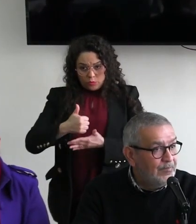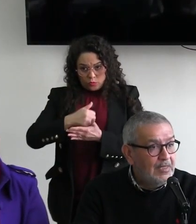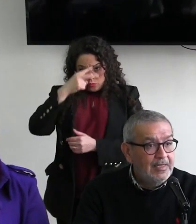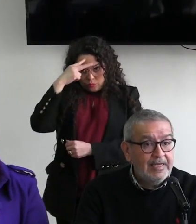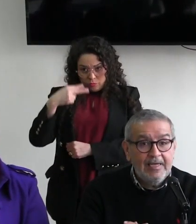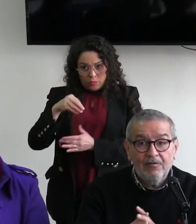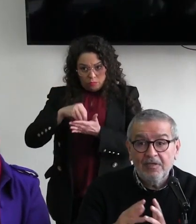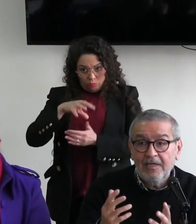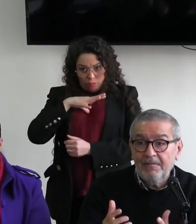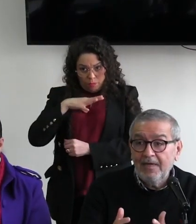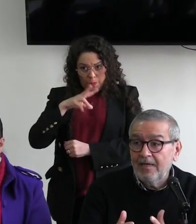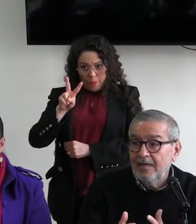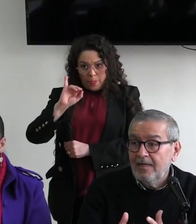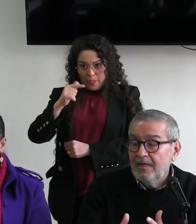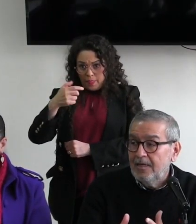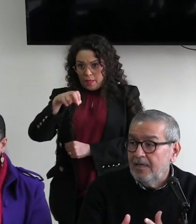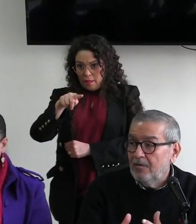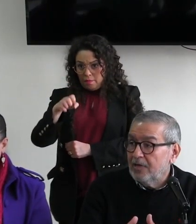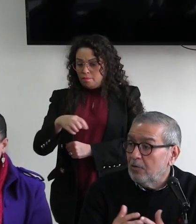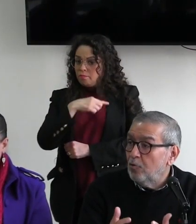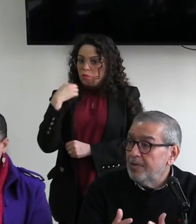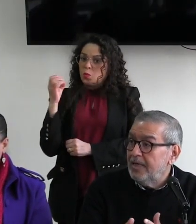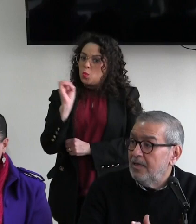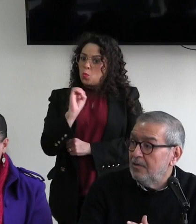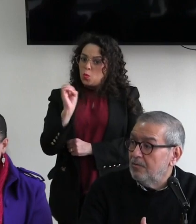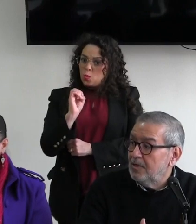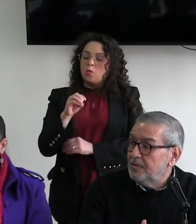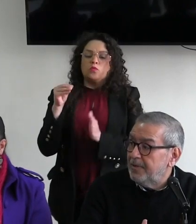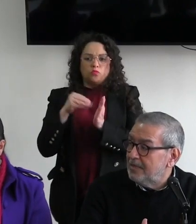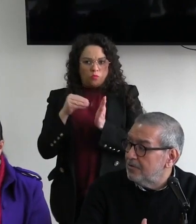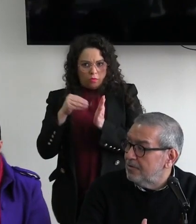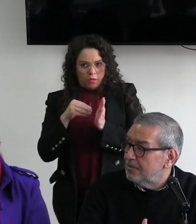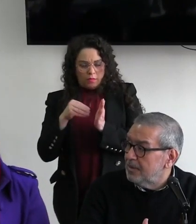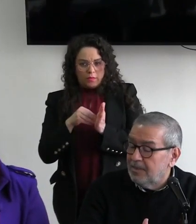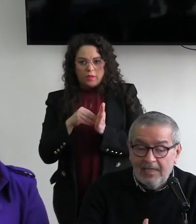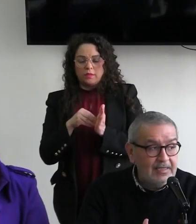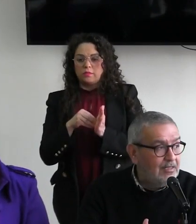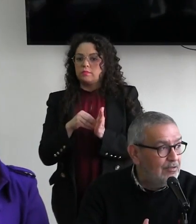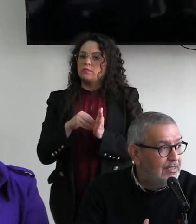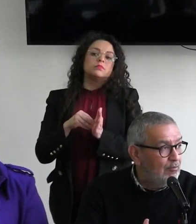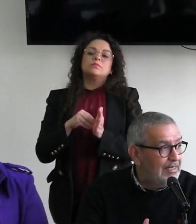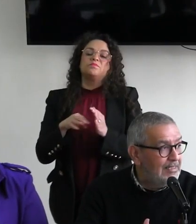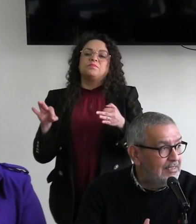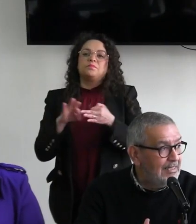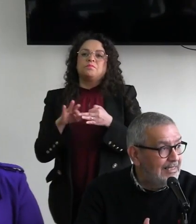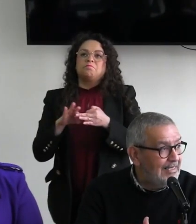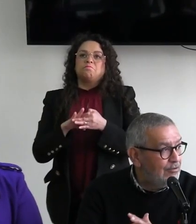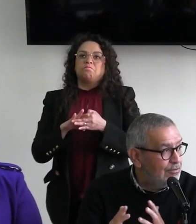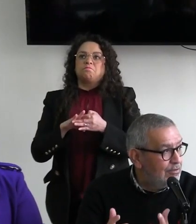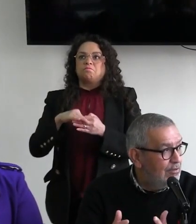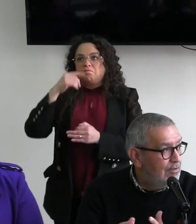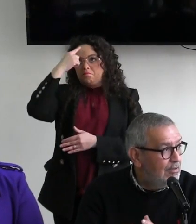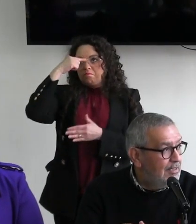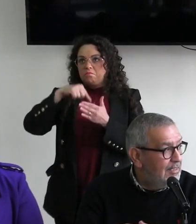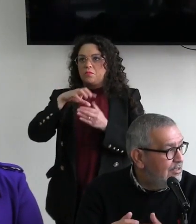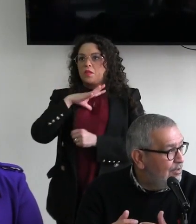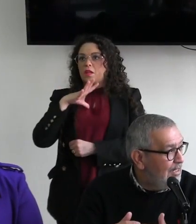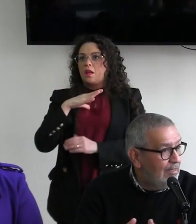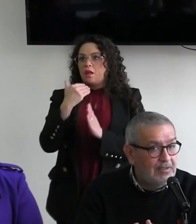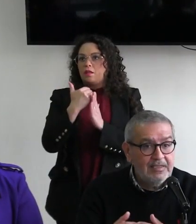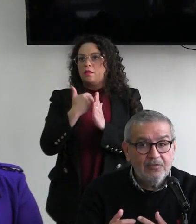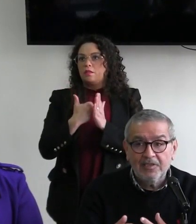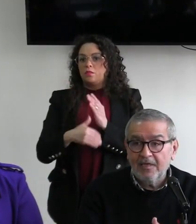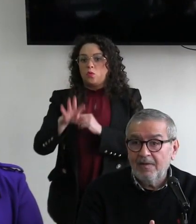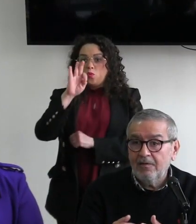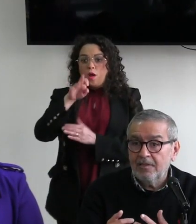vigente, que conlleva o que cubre un espectro de alrededor de 40 derechos: el derecho